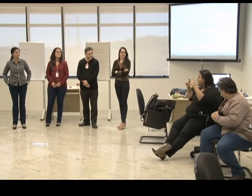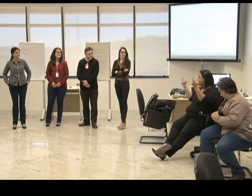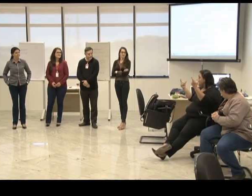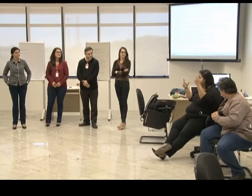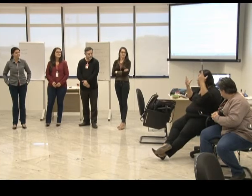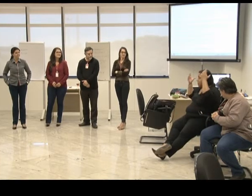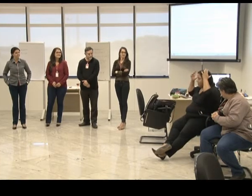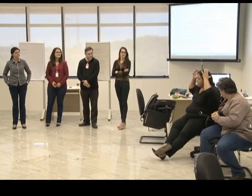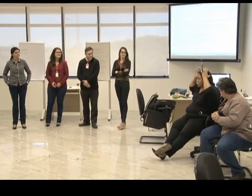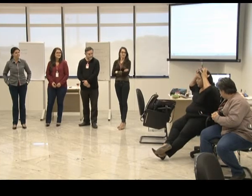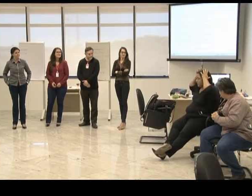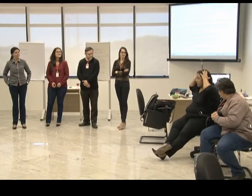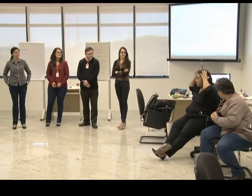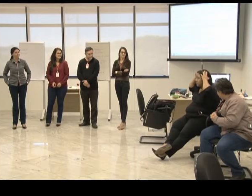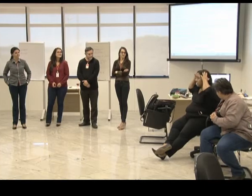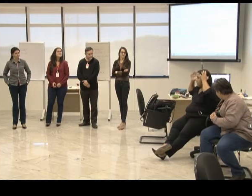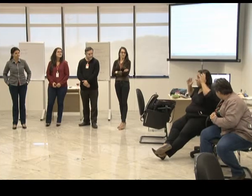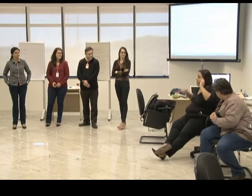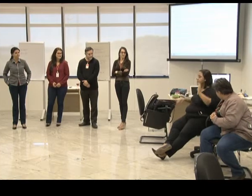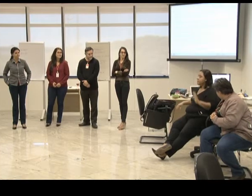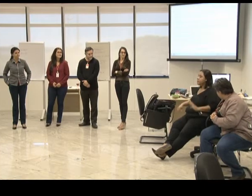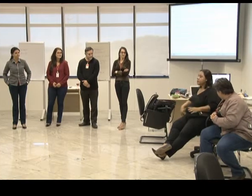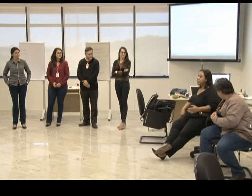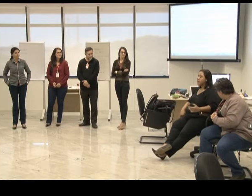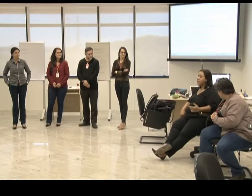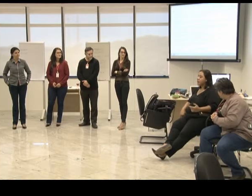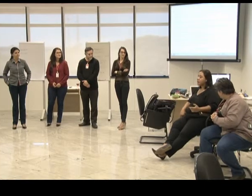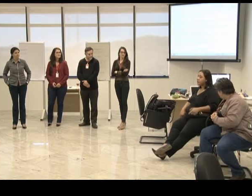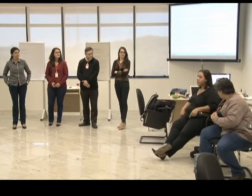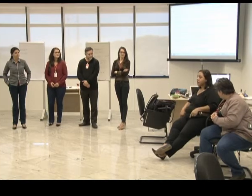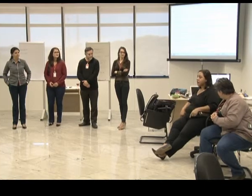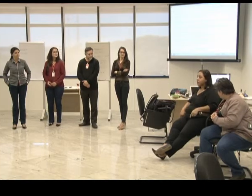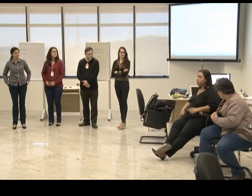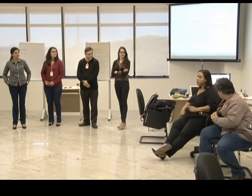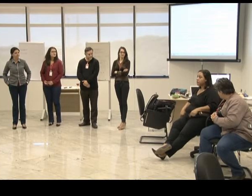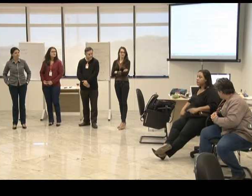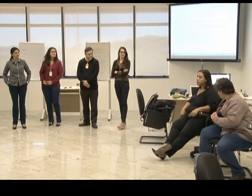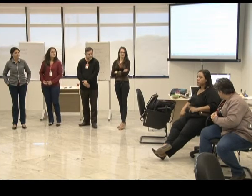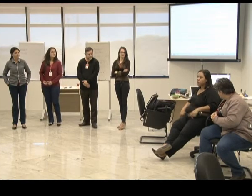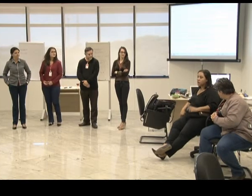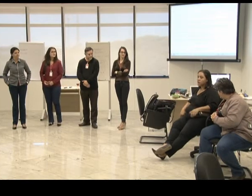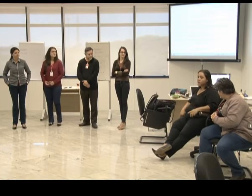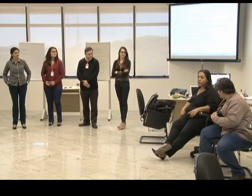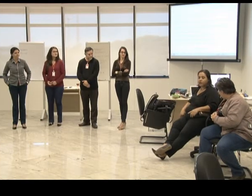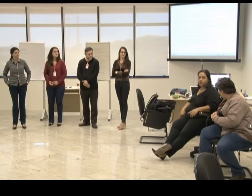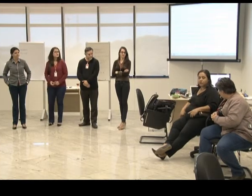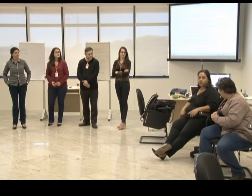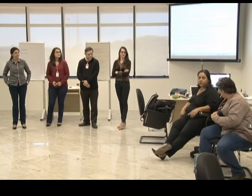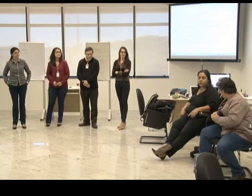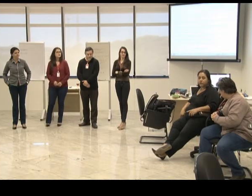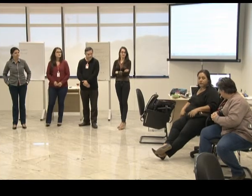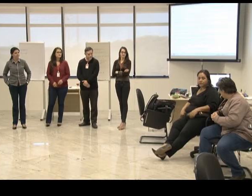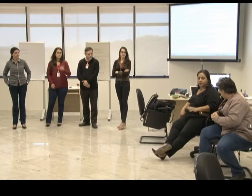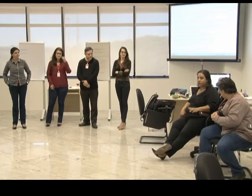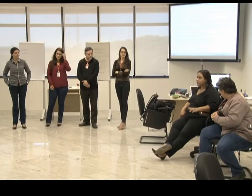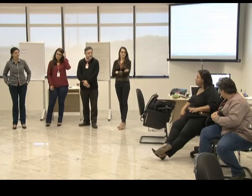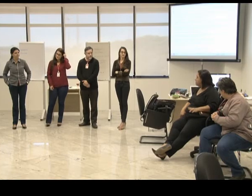no capacete, ele mesmo tem. Porque chegou aqui no Brasil um surdo que roda as Américas todas de